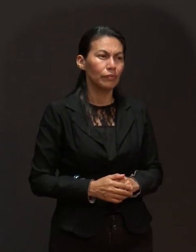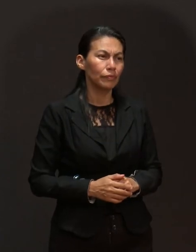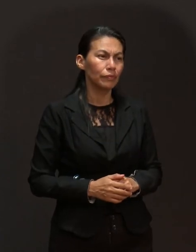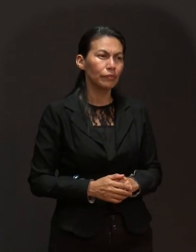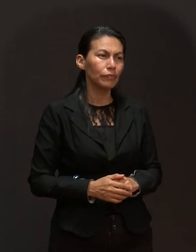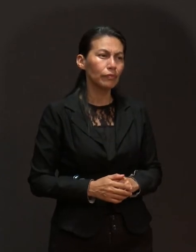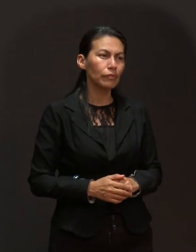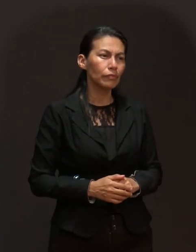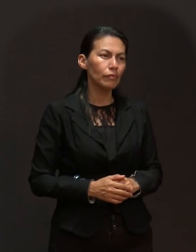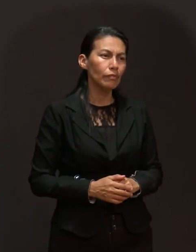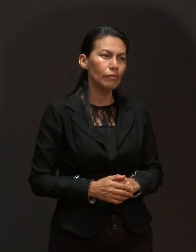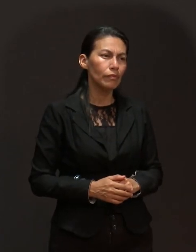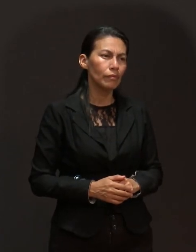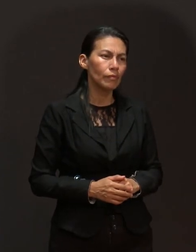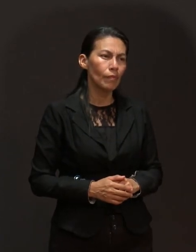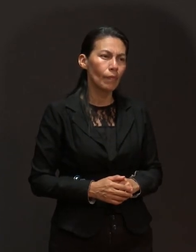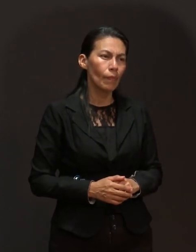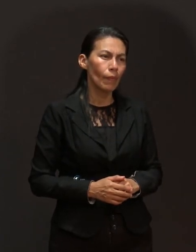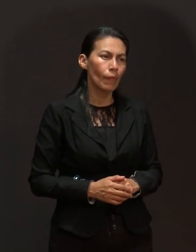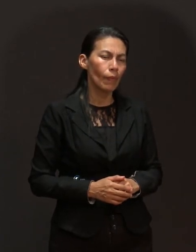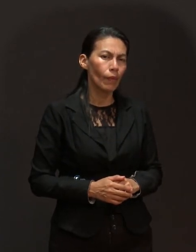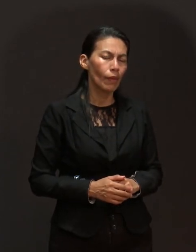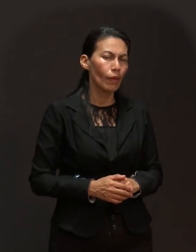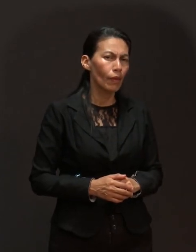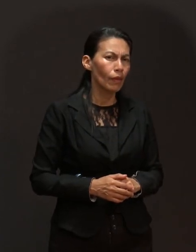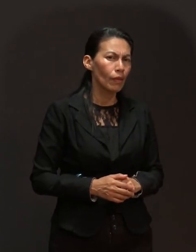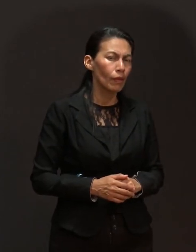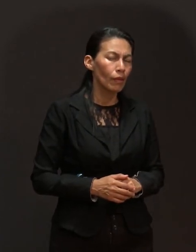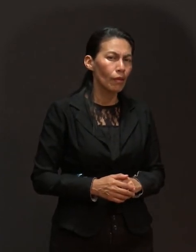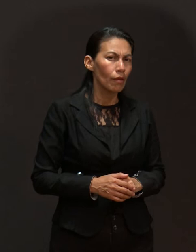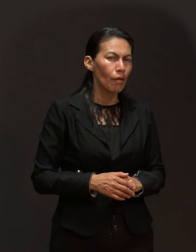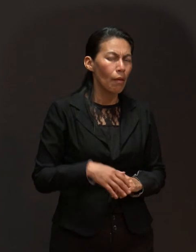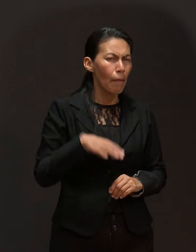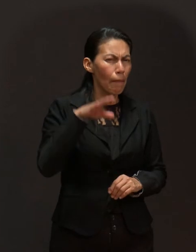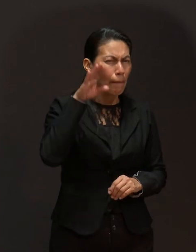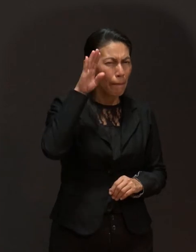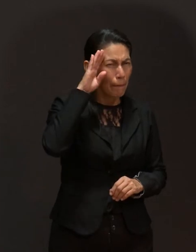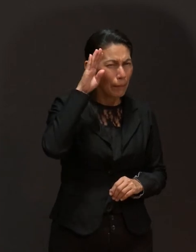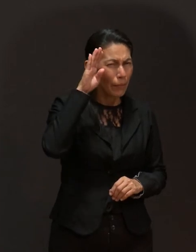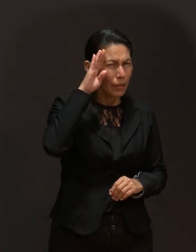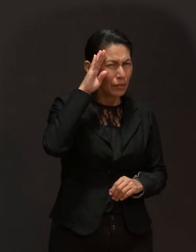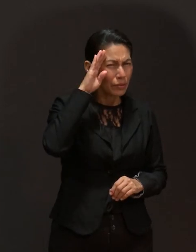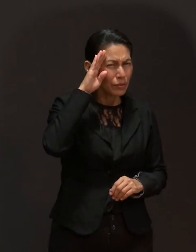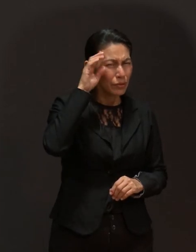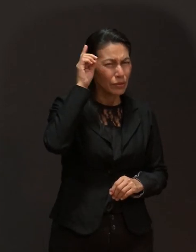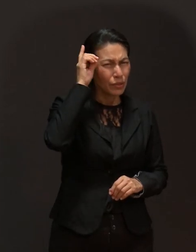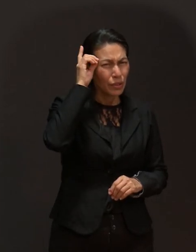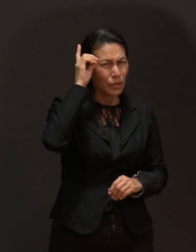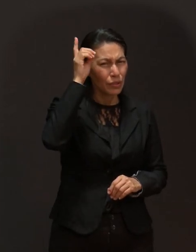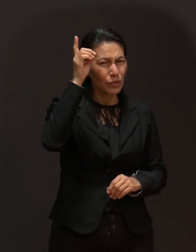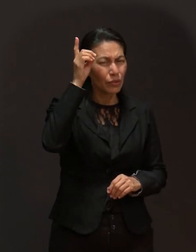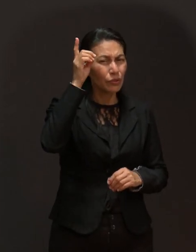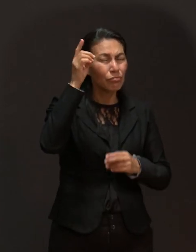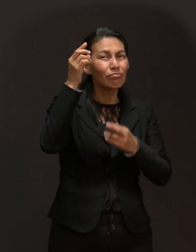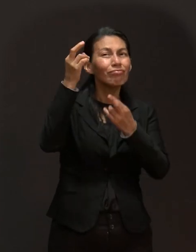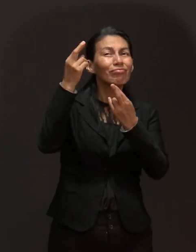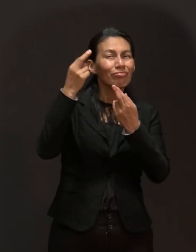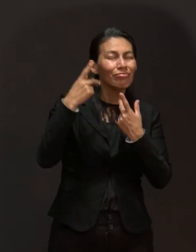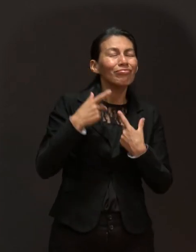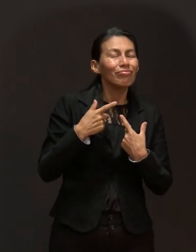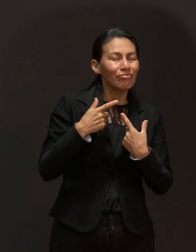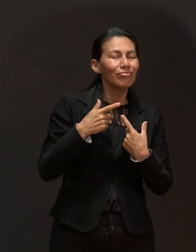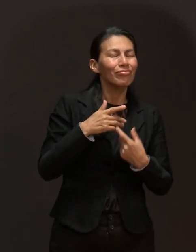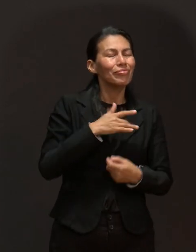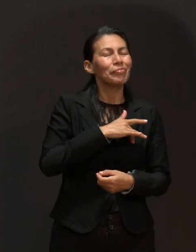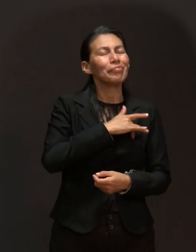Eliana. Fue realmente fue yo creo que fue algo que Dios puso en nuestro camino